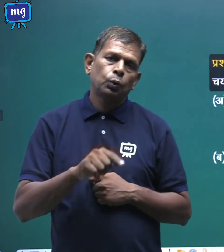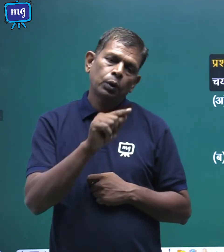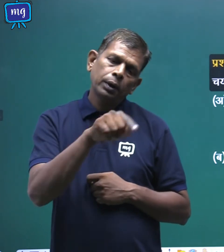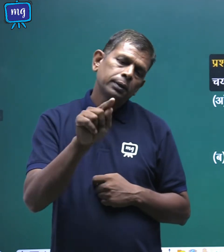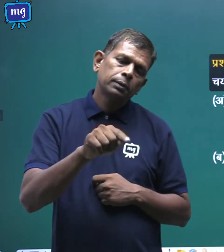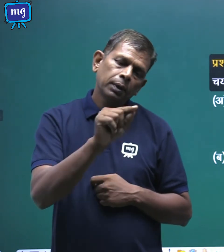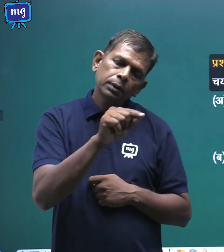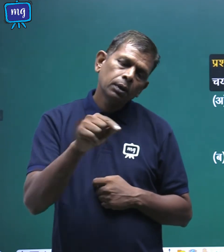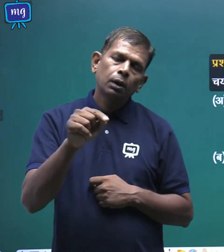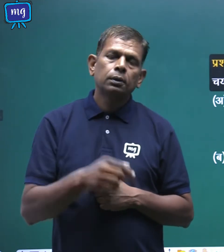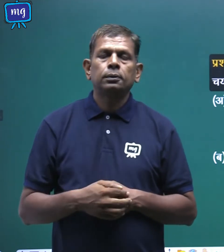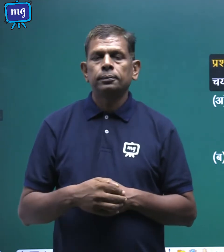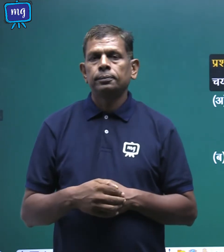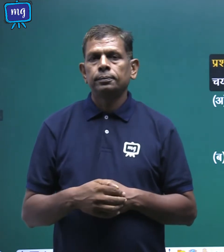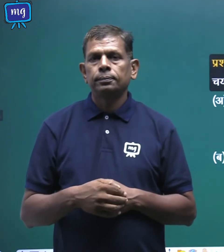असत्य पर।